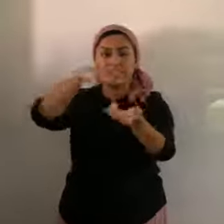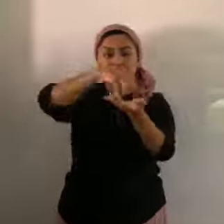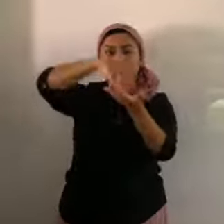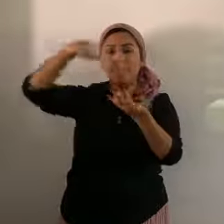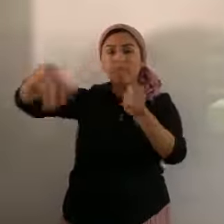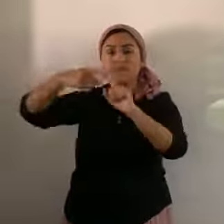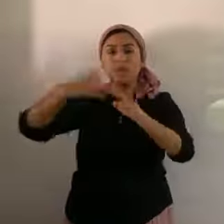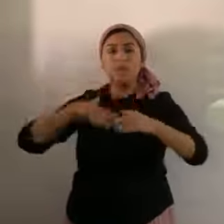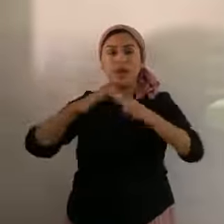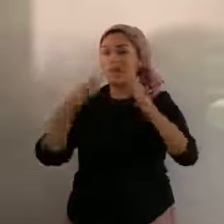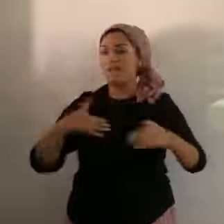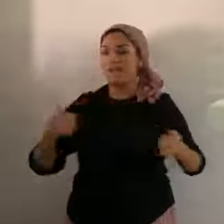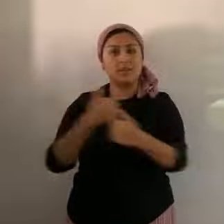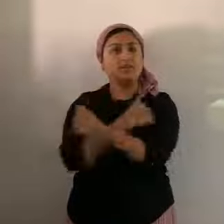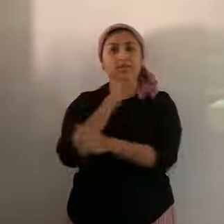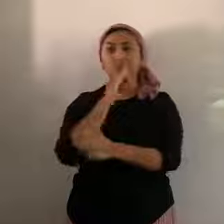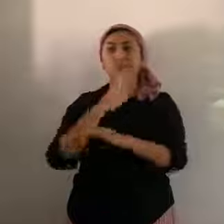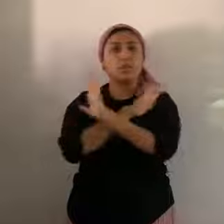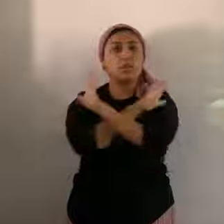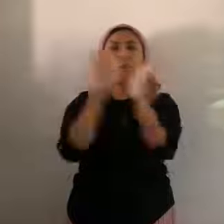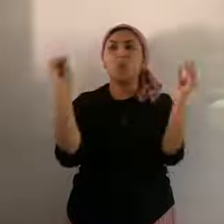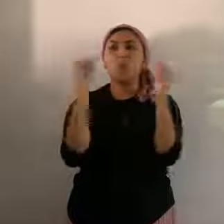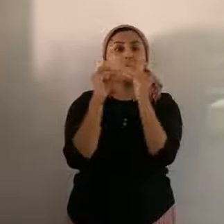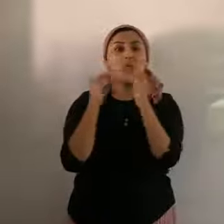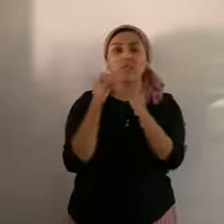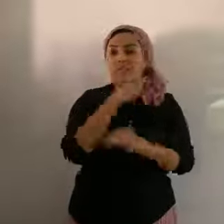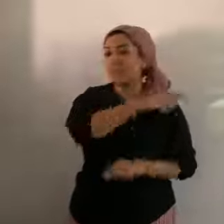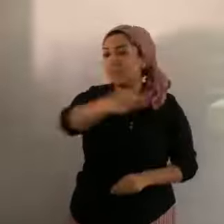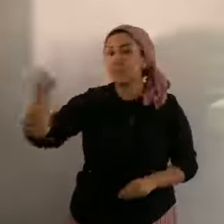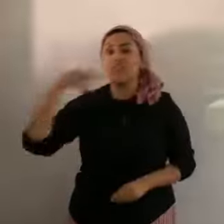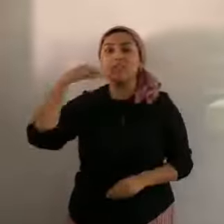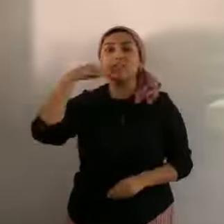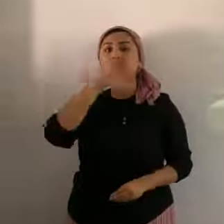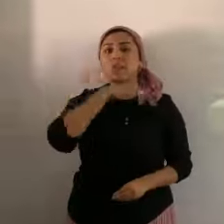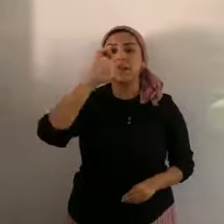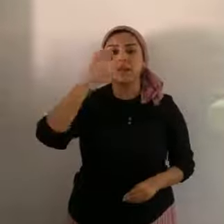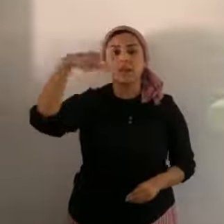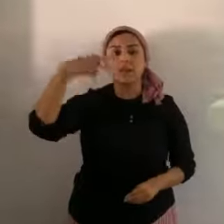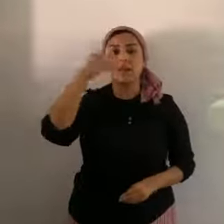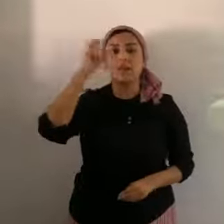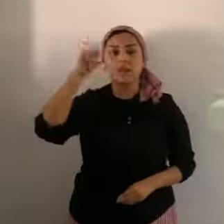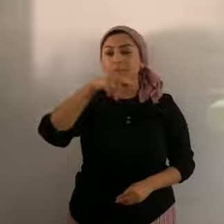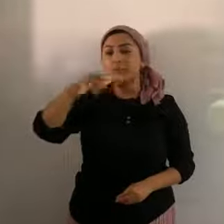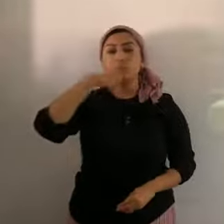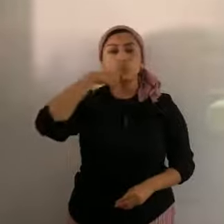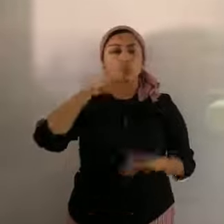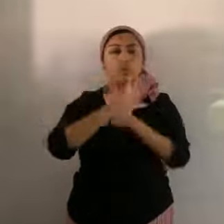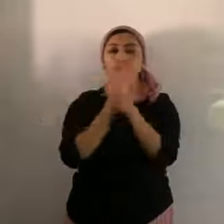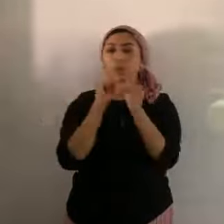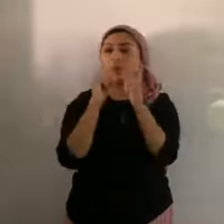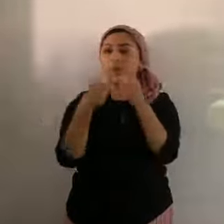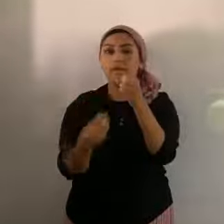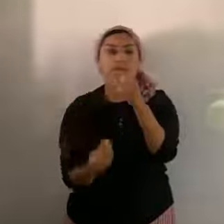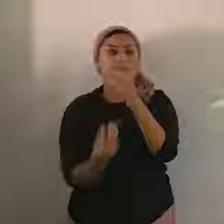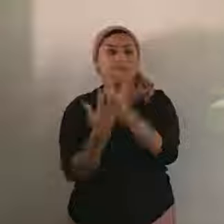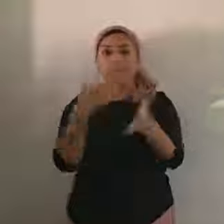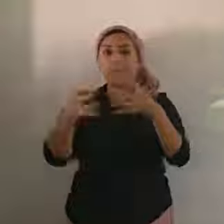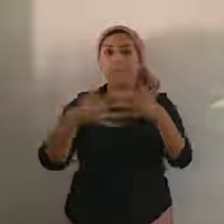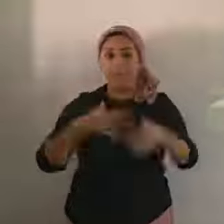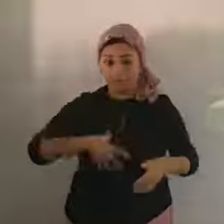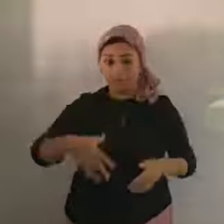casa. No los amaré más, todos sus príncipes son desleales. Efraín fue herido, su raíz está seca, no dará más fruto, aunque engendren.